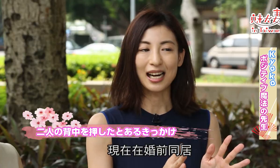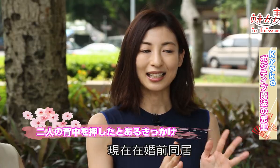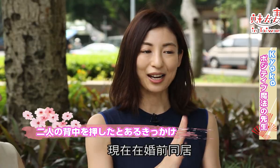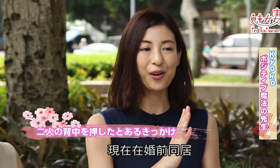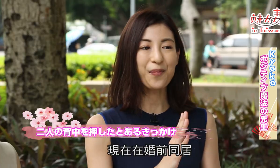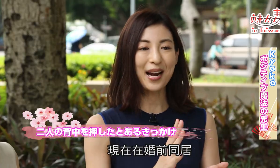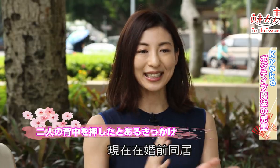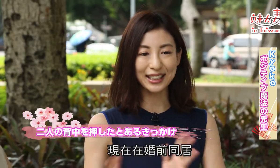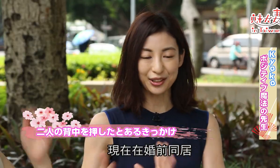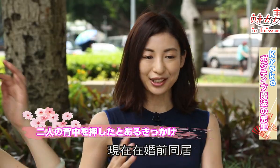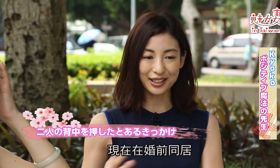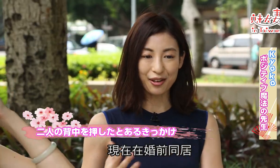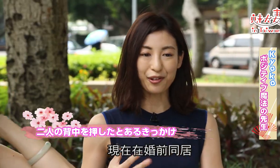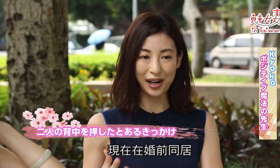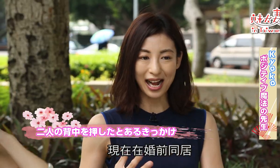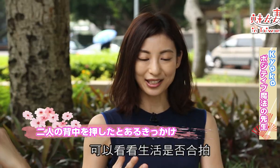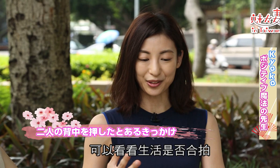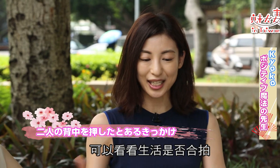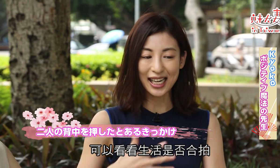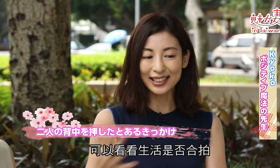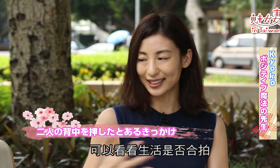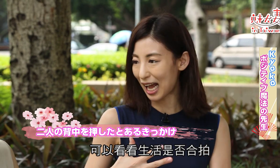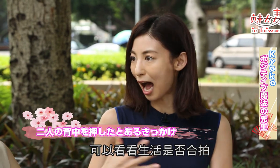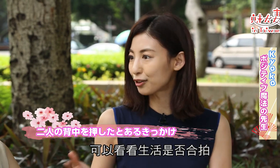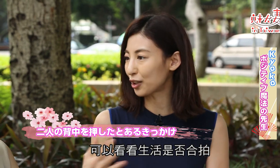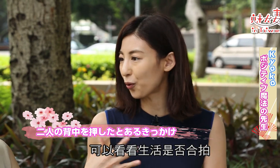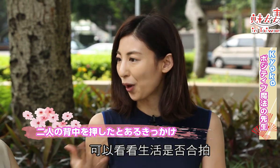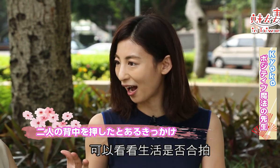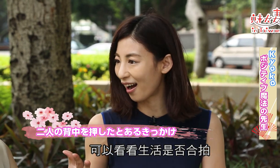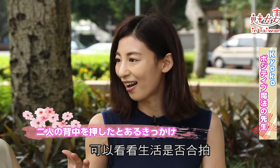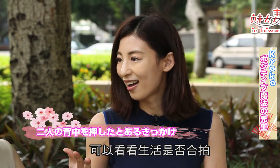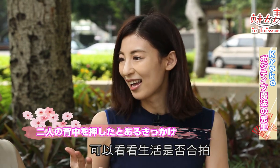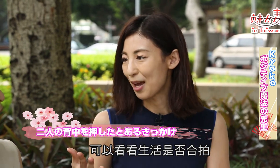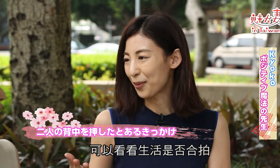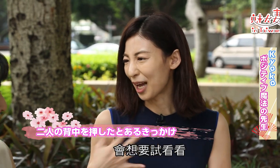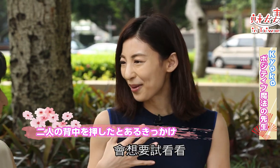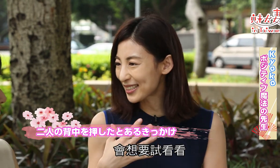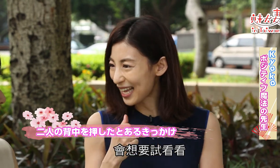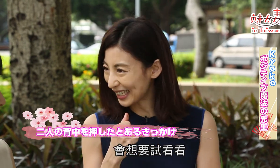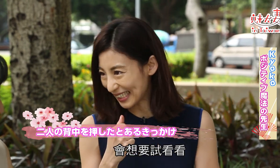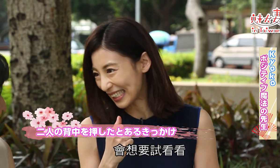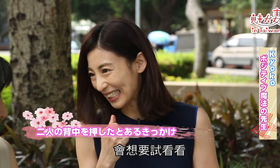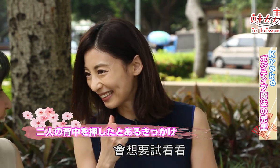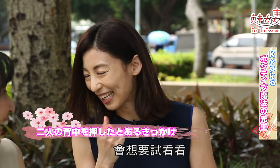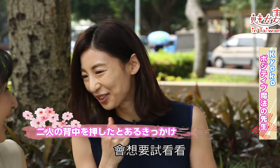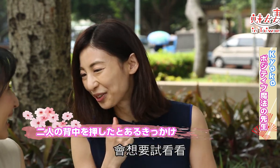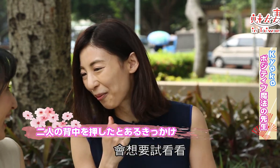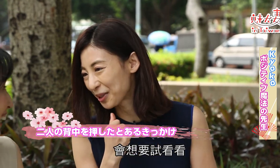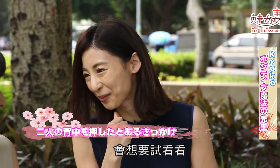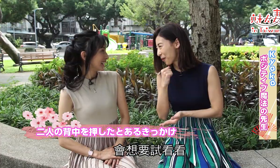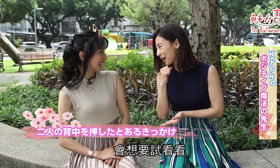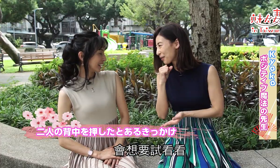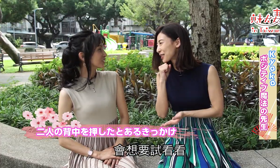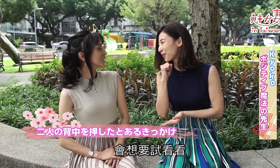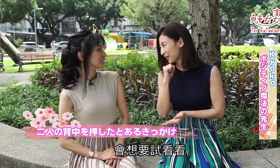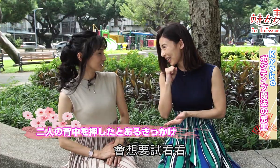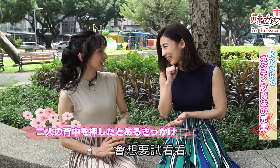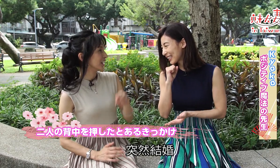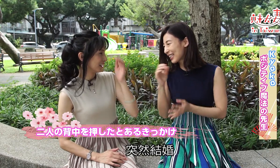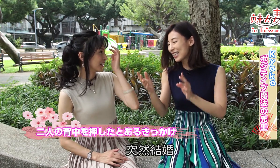けど、結婚前に一緒に住んだ方が、はい、その生活が合うかどうか、 そうそうそう とかね、やっぱ試したいっていう気持ちもありますもん ね、 ありますよね、いきなり